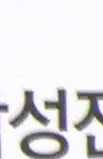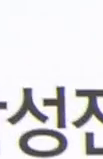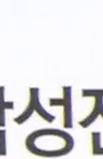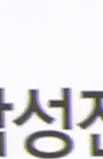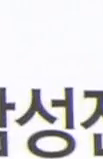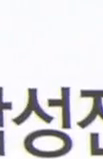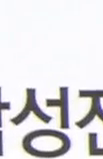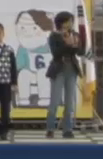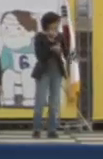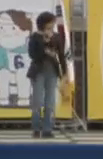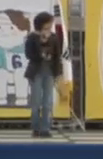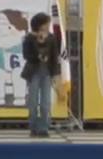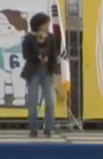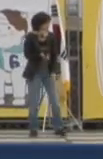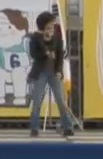큰 박수로 맞이해주세요.